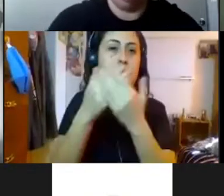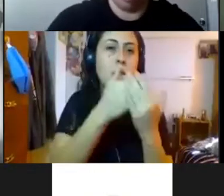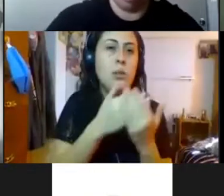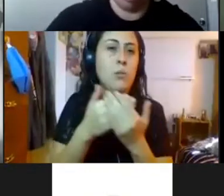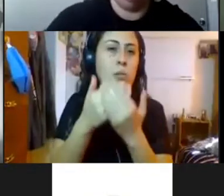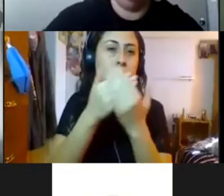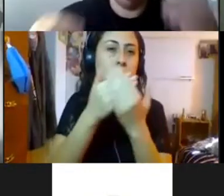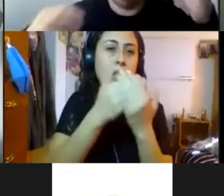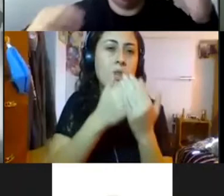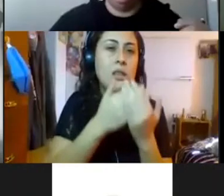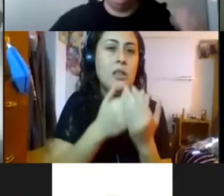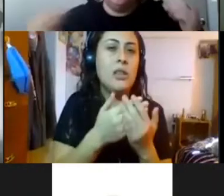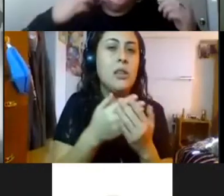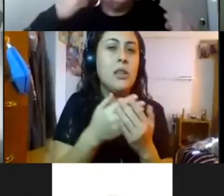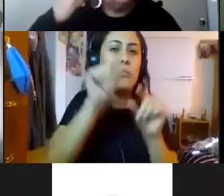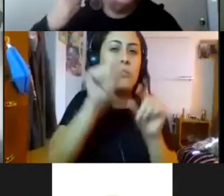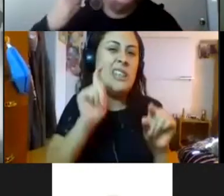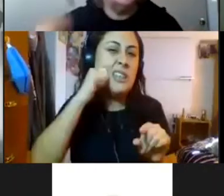Vero.